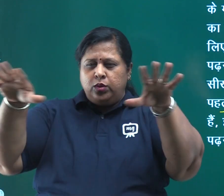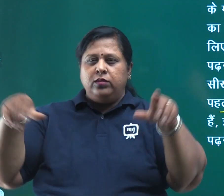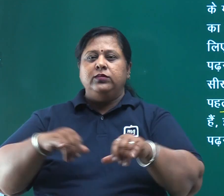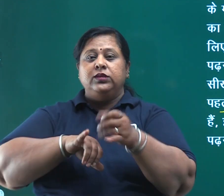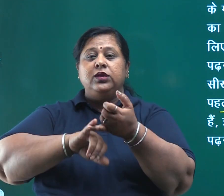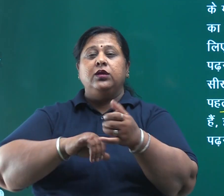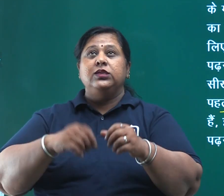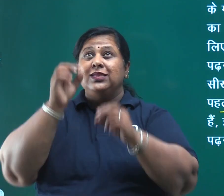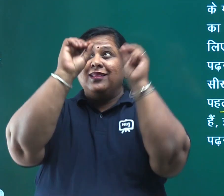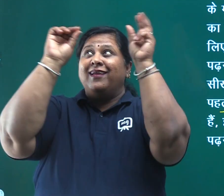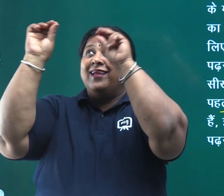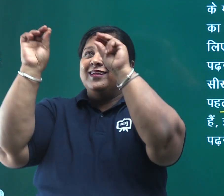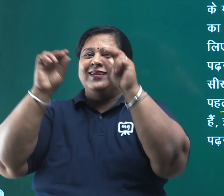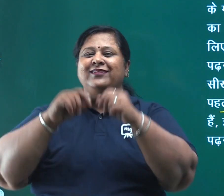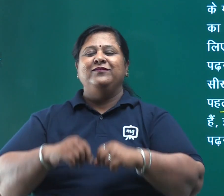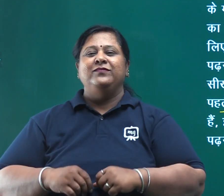सितारे,